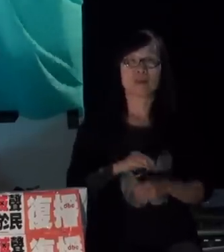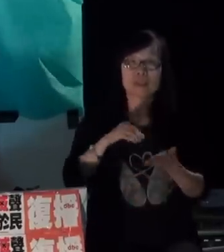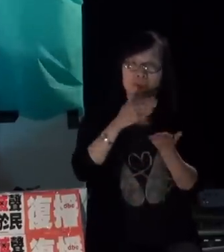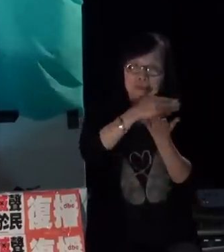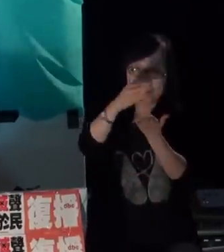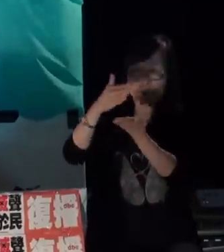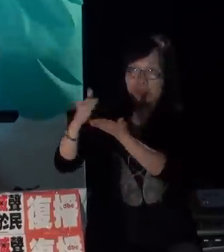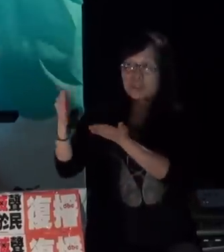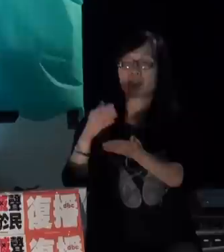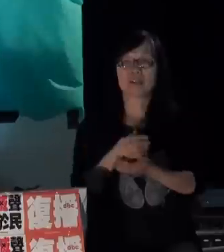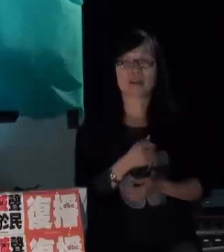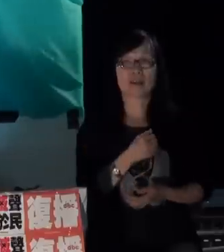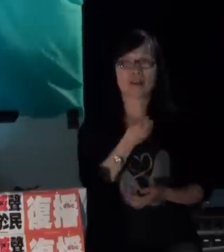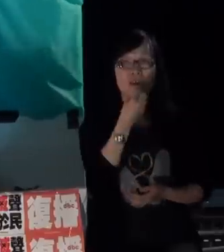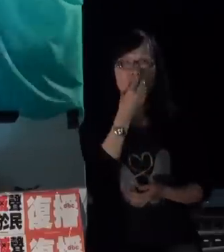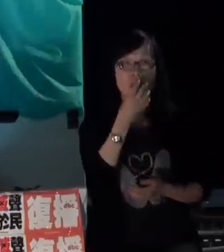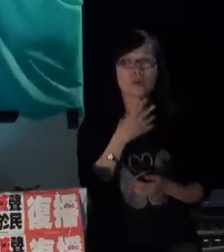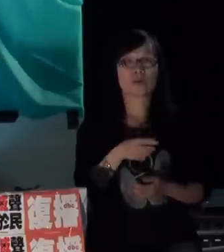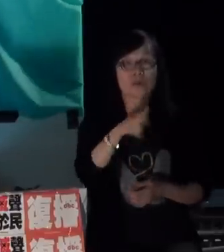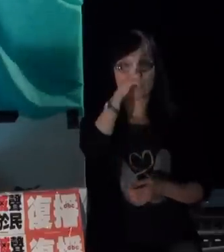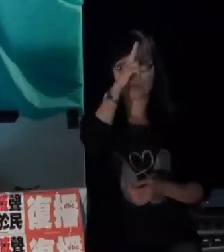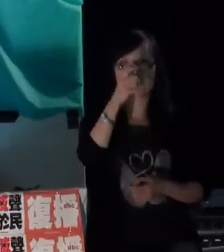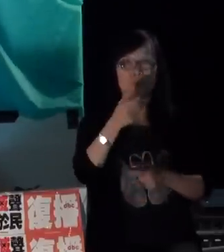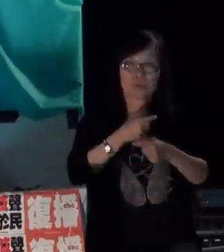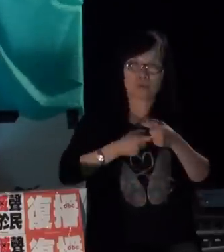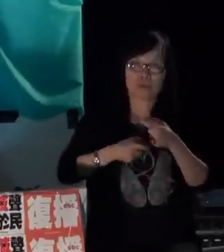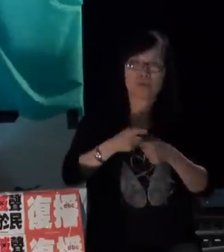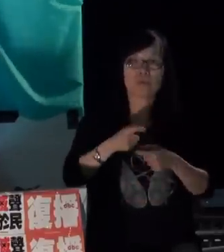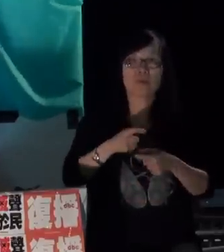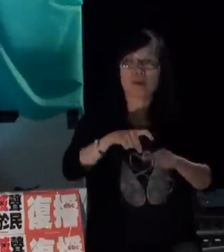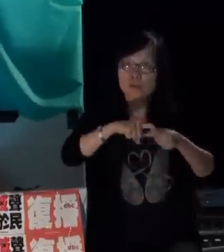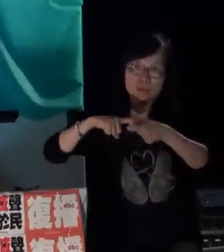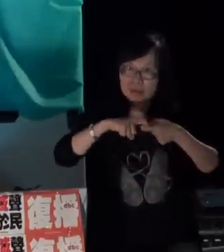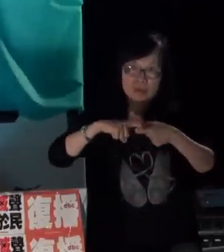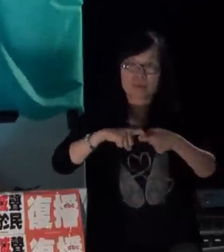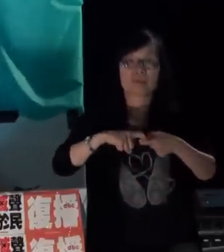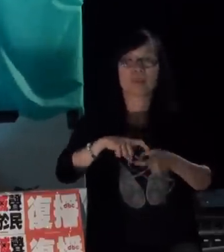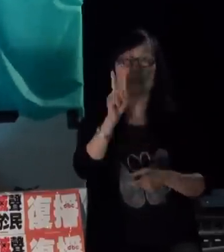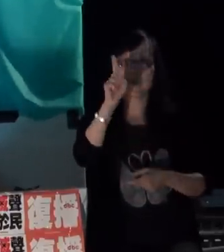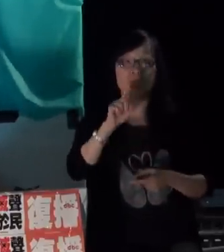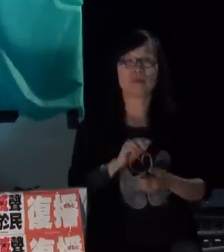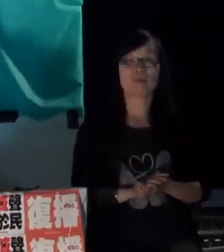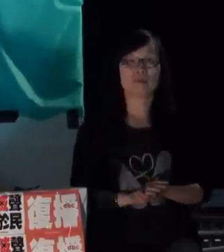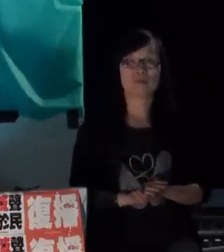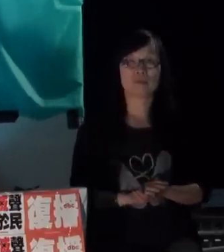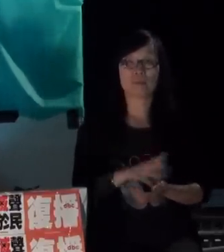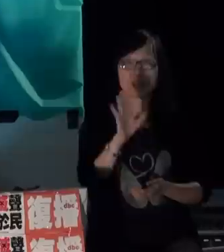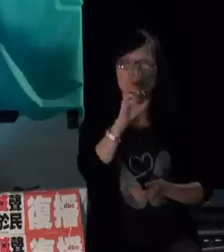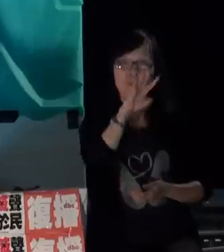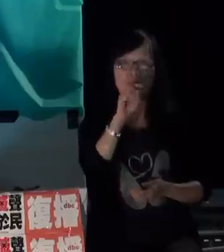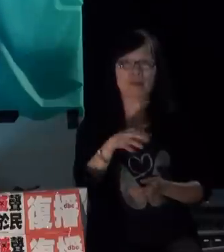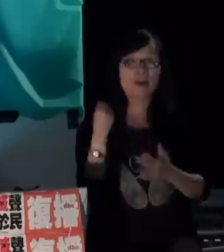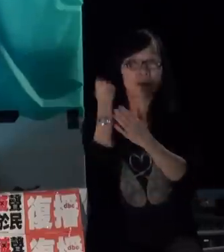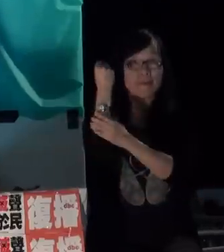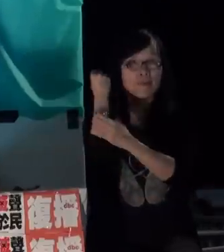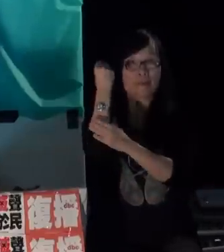析香港的這個官商勾結到底實際情況是這樣是怎樣，而不是好像我們一句口號我們反對官